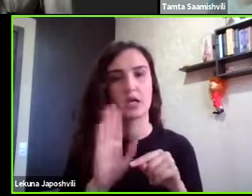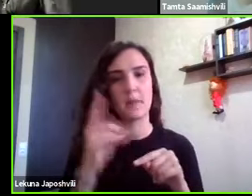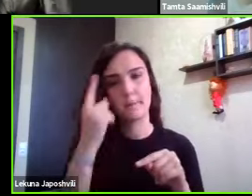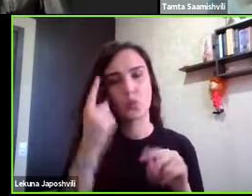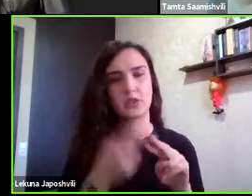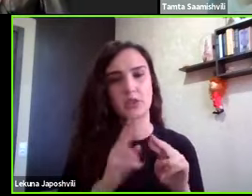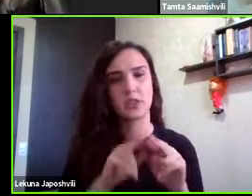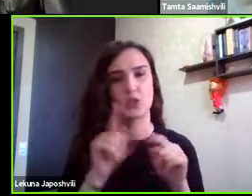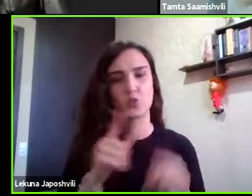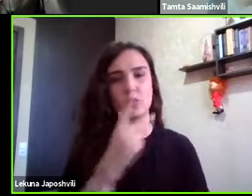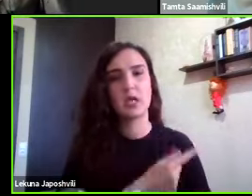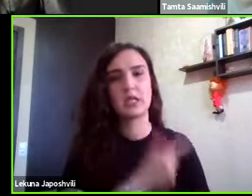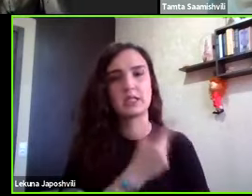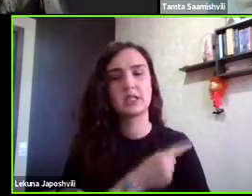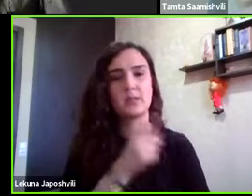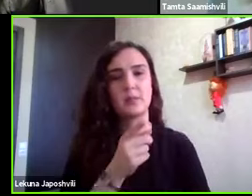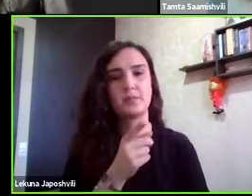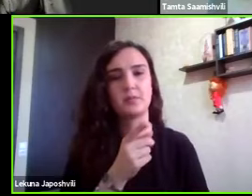ეს აცრები